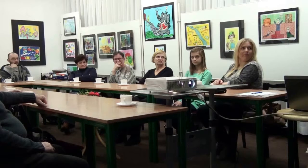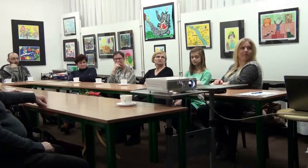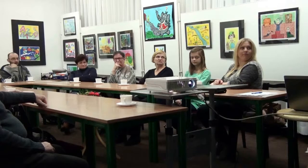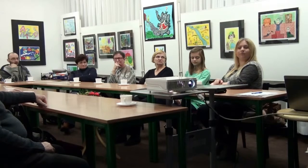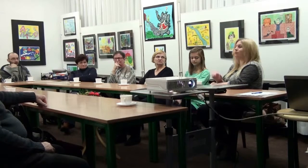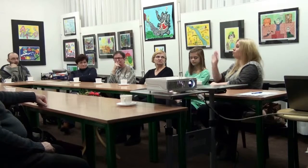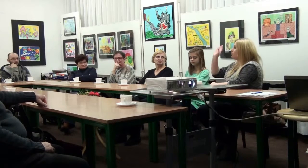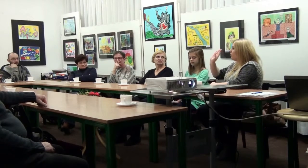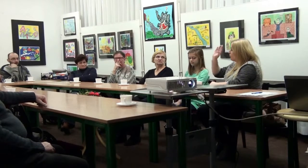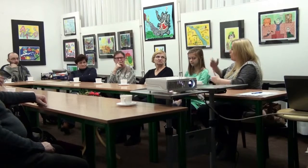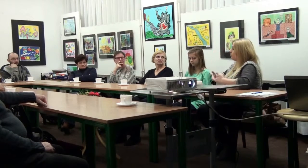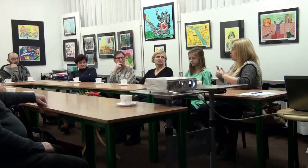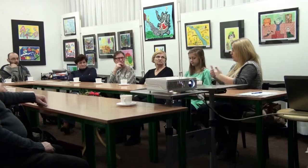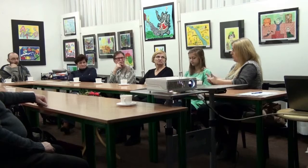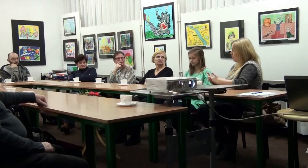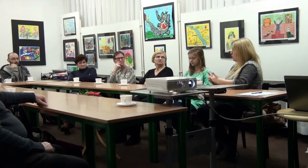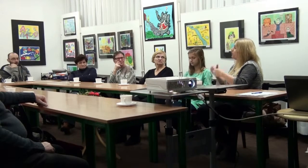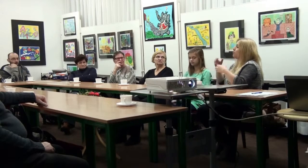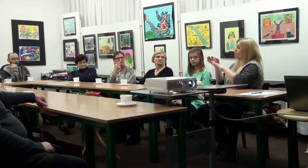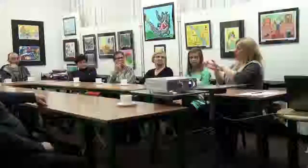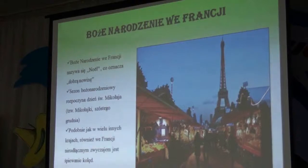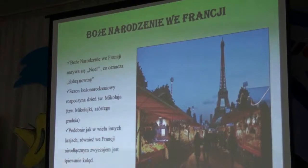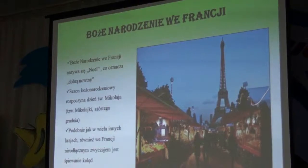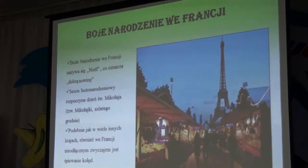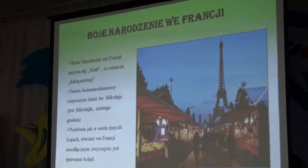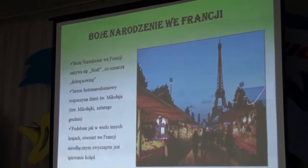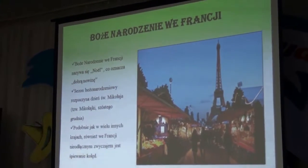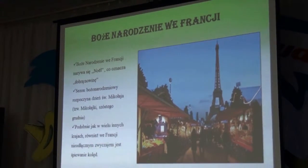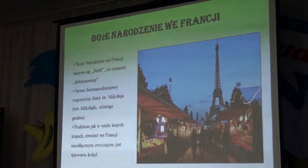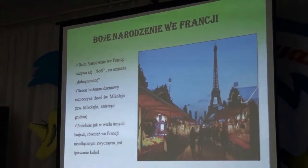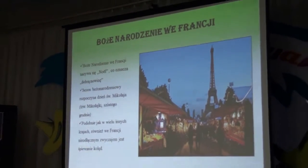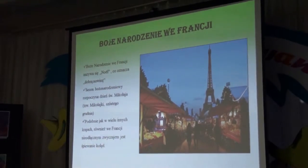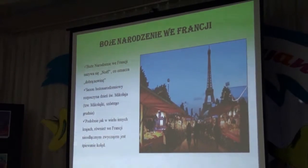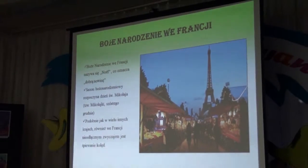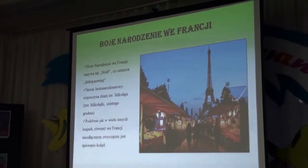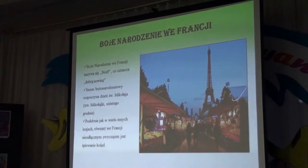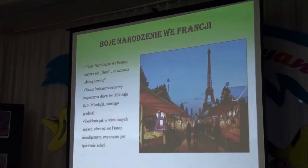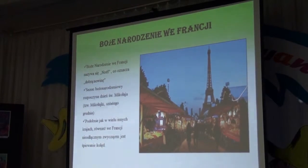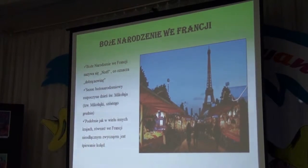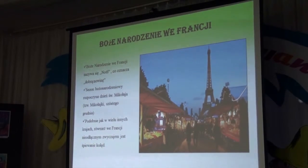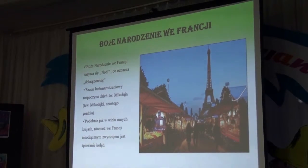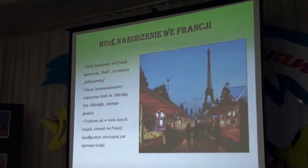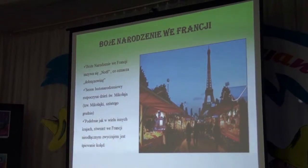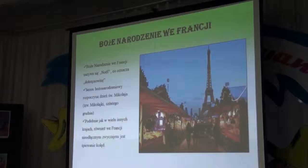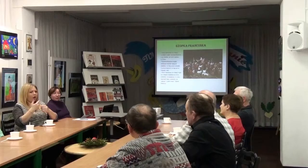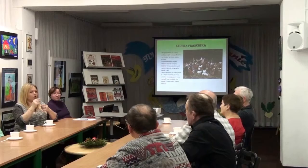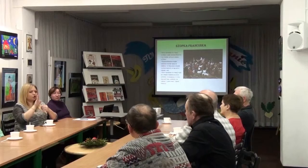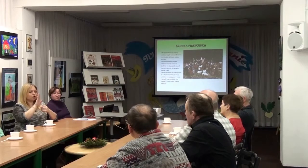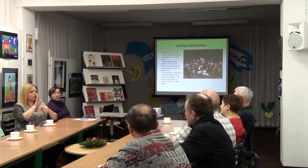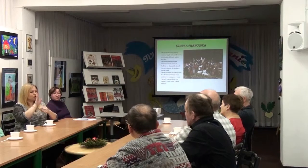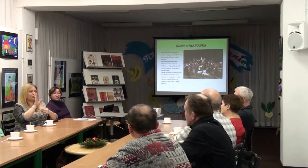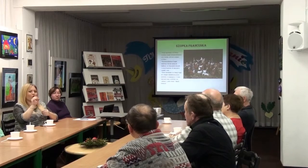fun, fun, fun. Venid, venid, pastorcillos, pastorcillos, fun, fun,